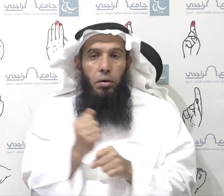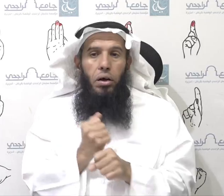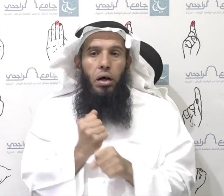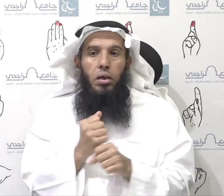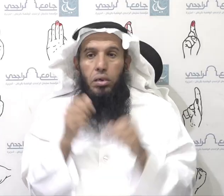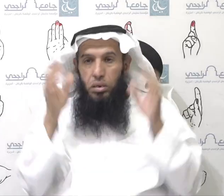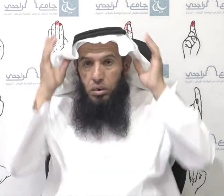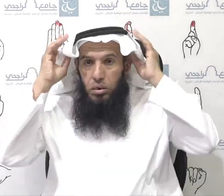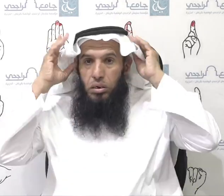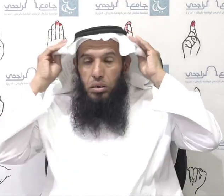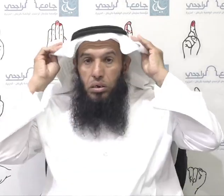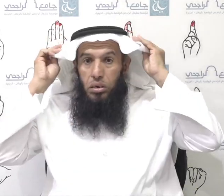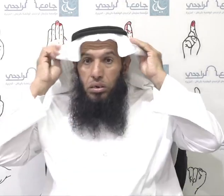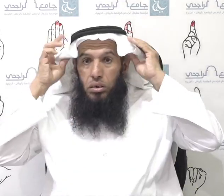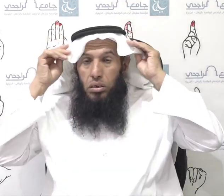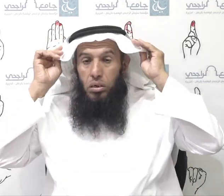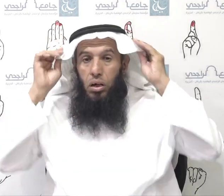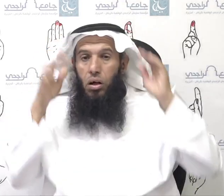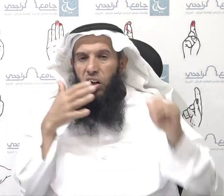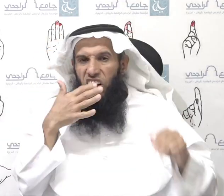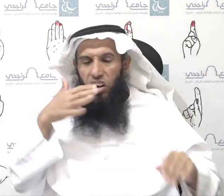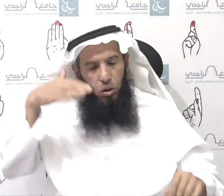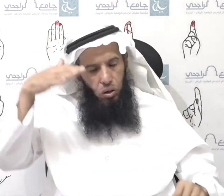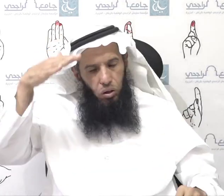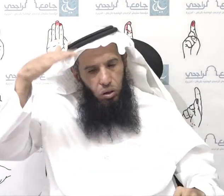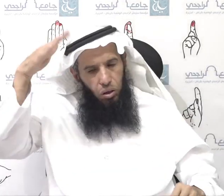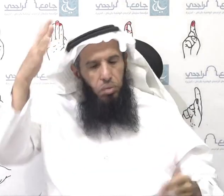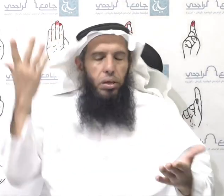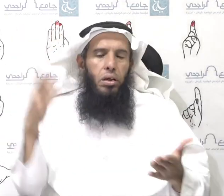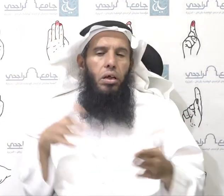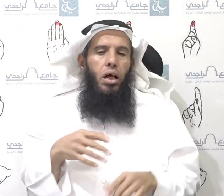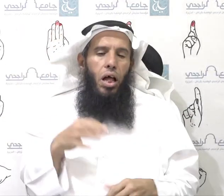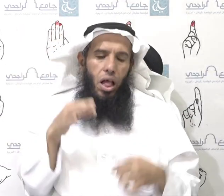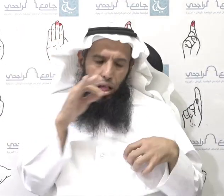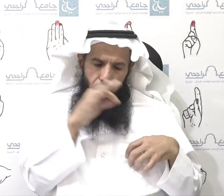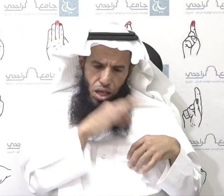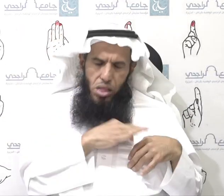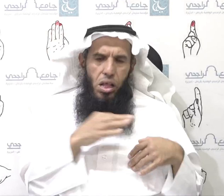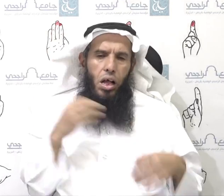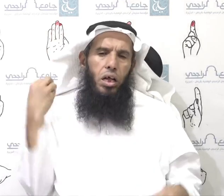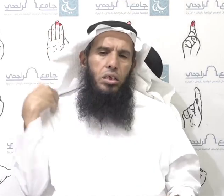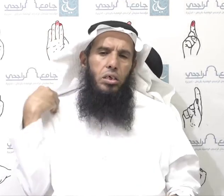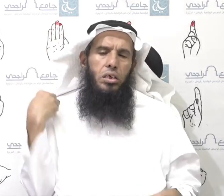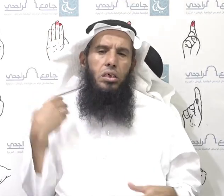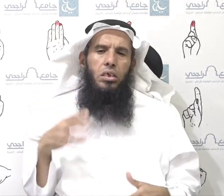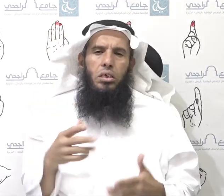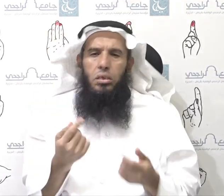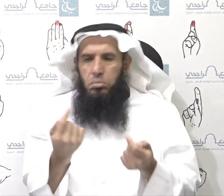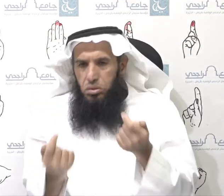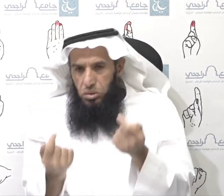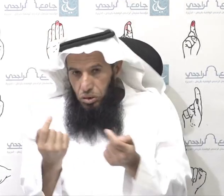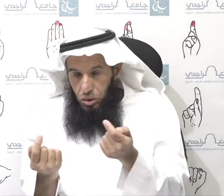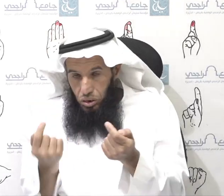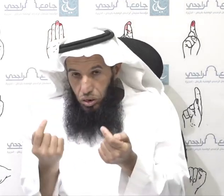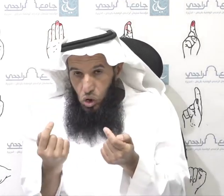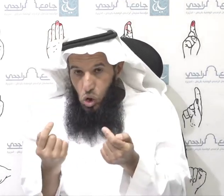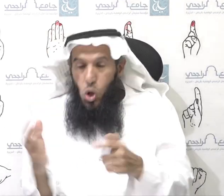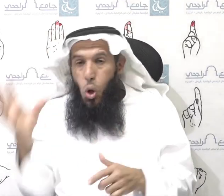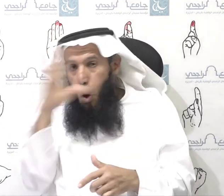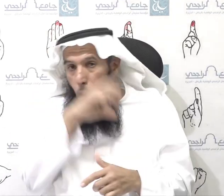فالاستغلال الأعمار وبقية الأيام من مصلحتك، فأنت ترتب مزرعتك التي ترحل بها إلى الله جل